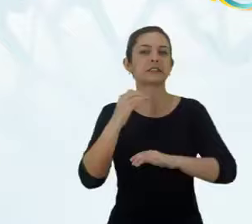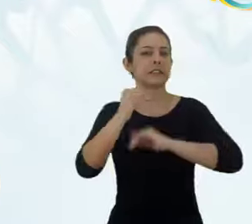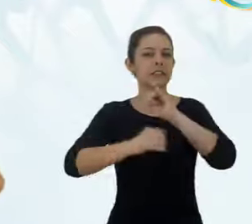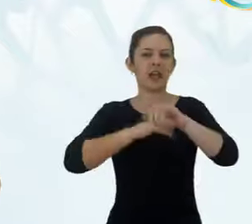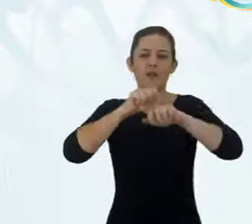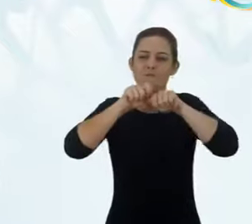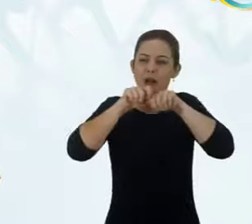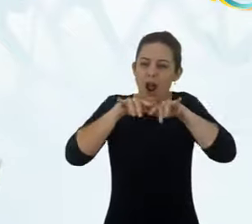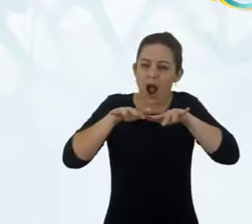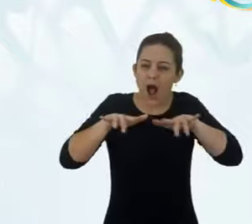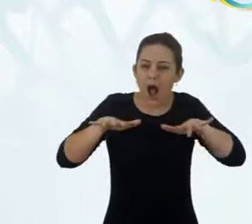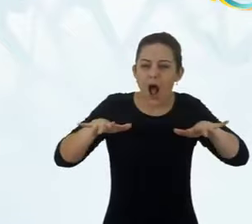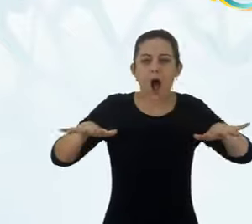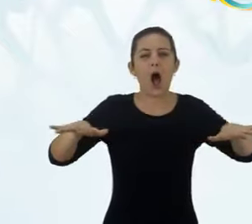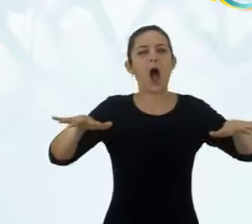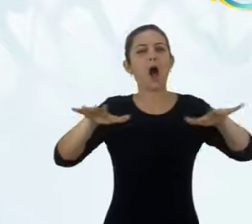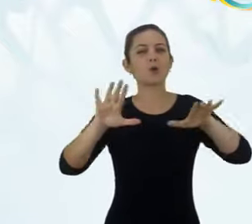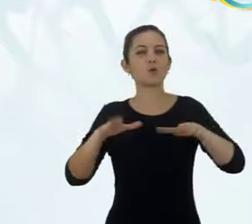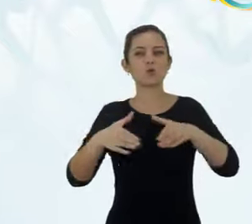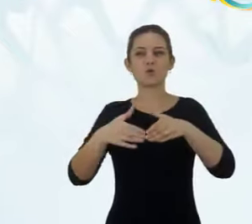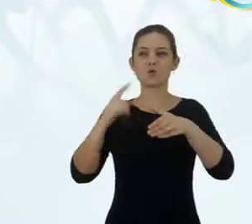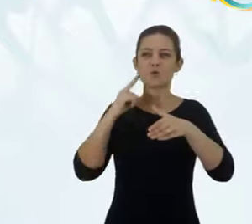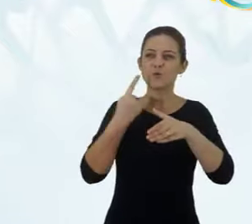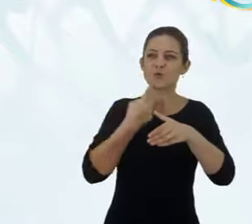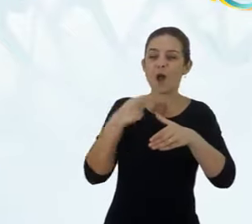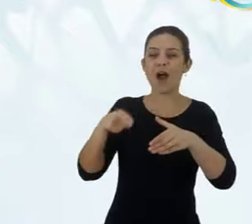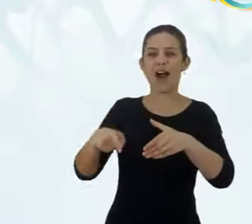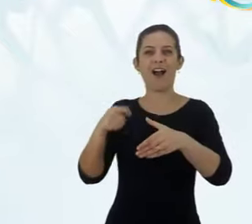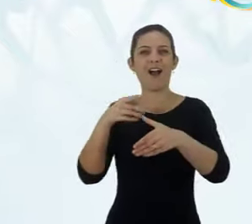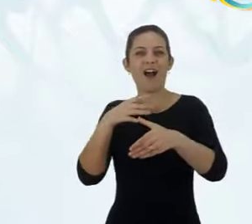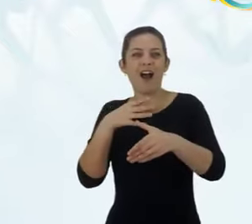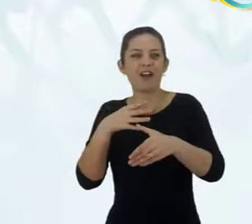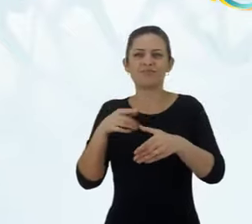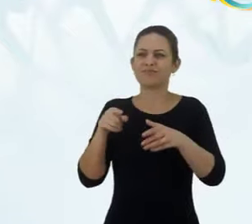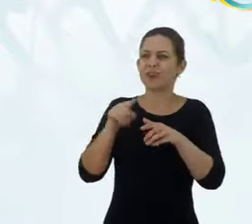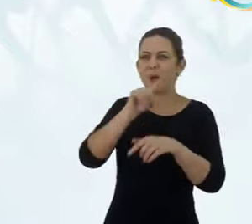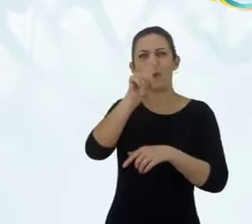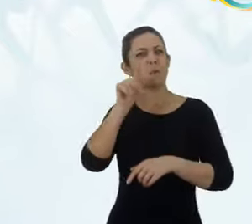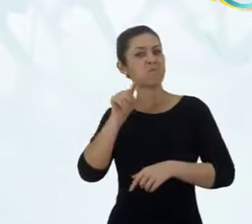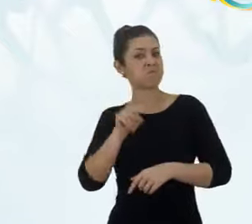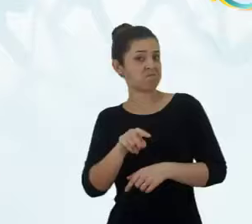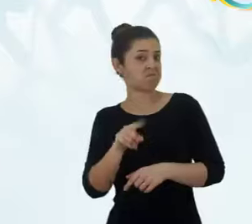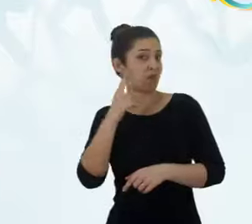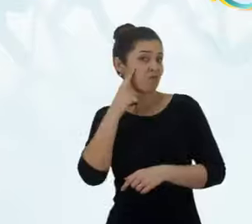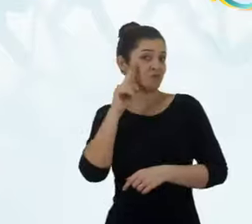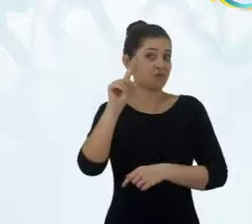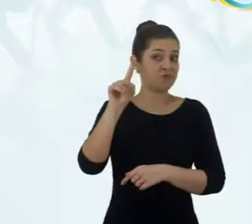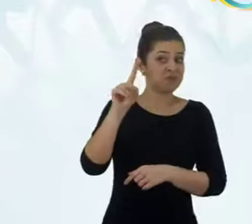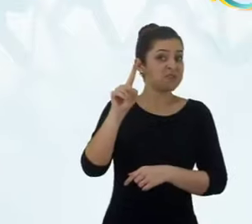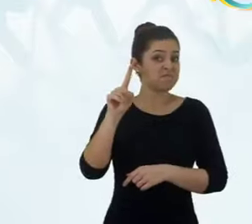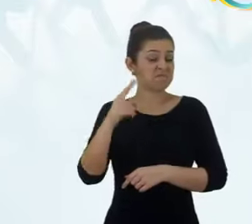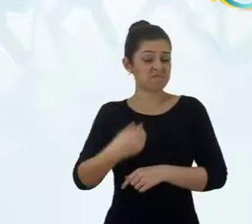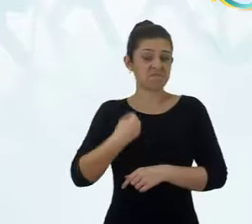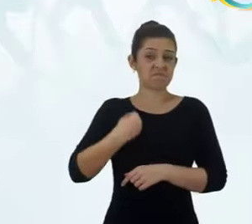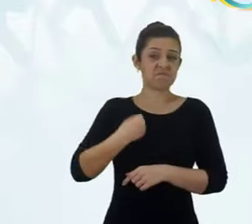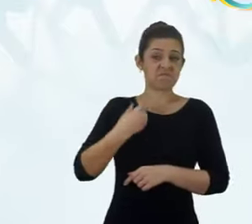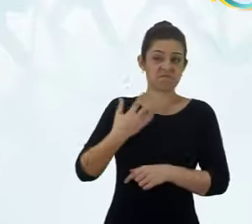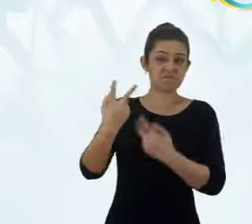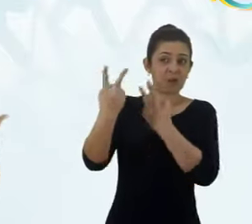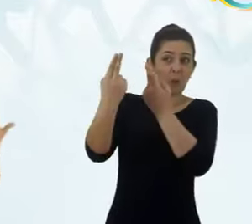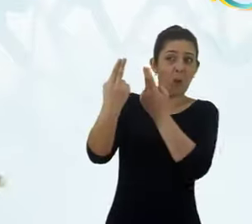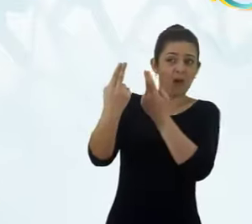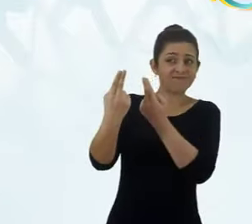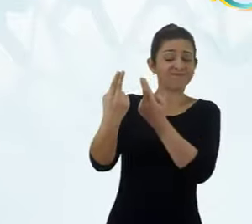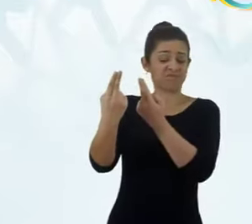surgiu, ele fez uma repercussão muito grande dentro da comunidade surda, onde os surdos ficaram se perguntando, será que essa cidade existe? Será